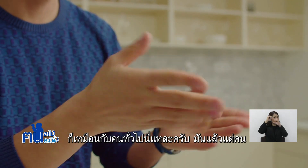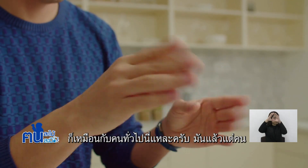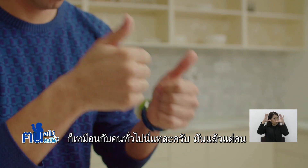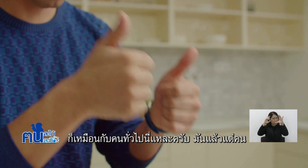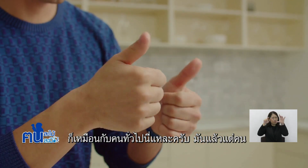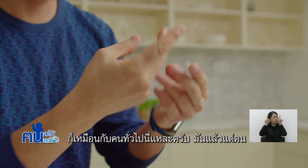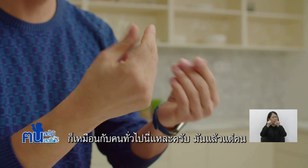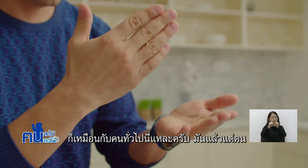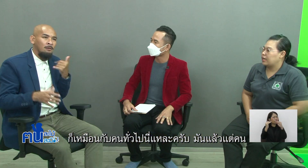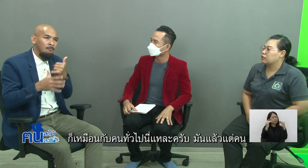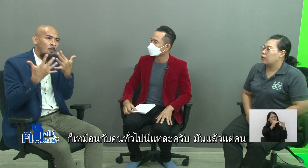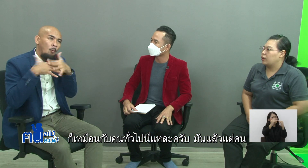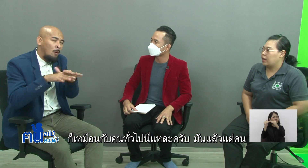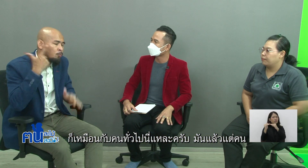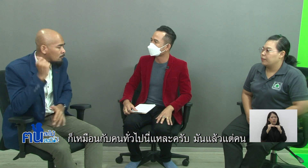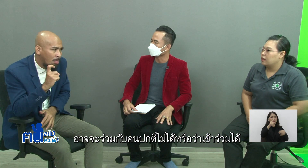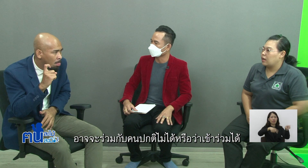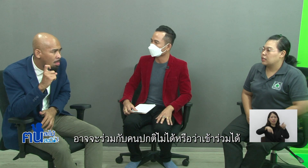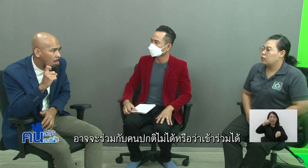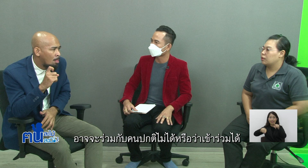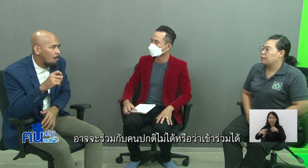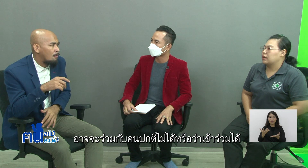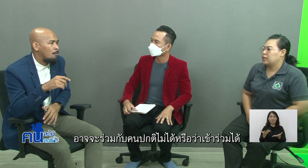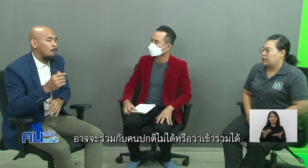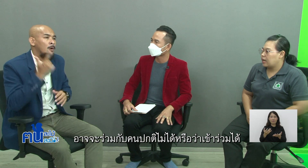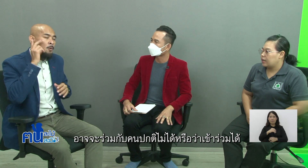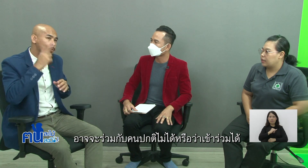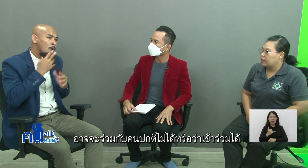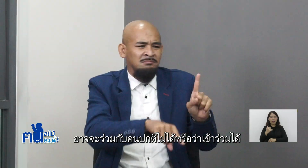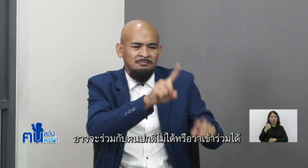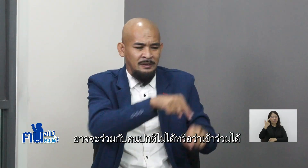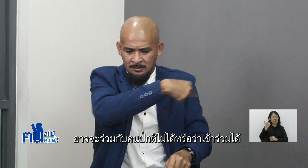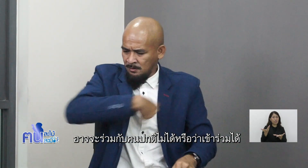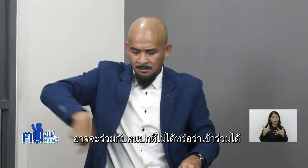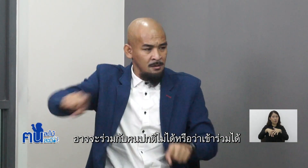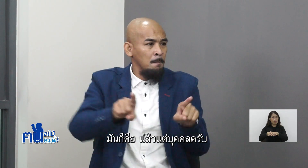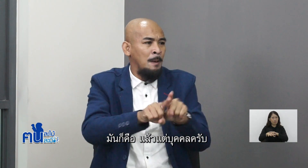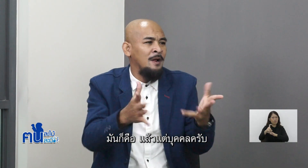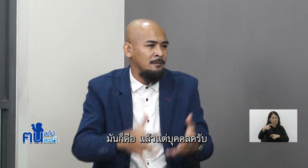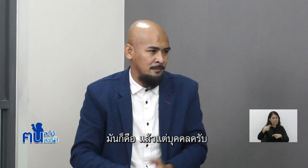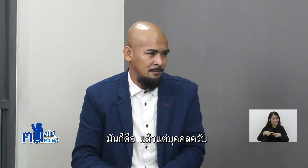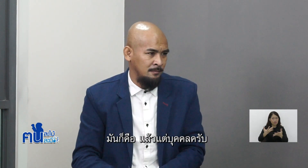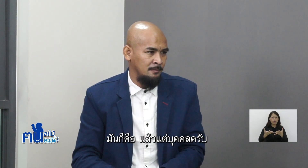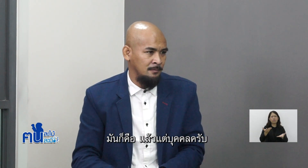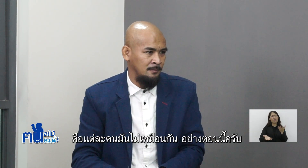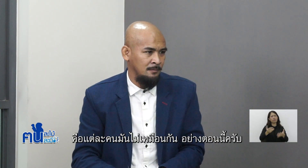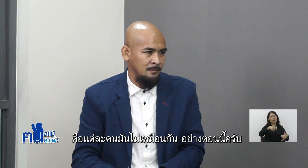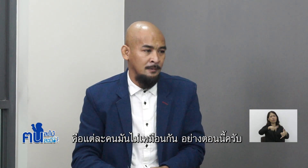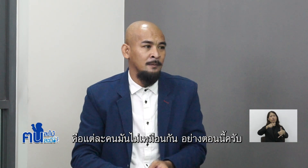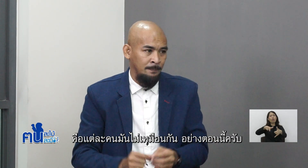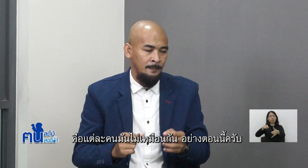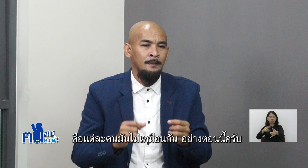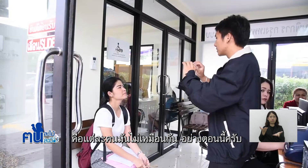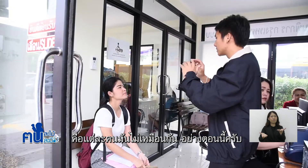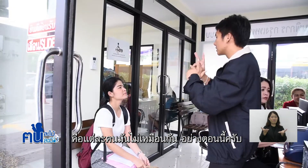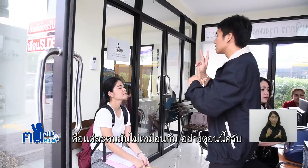ก็เหมือนกับคนทั่วไปนี่แหละครับมันแล้วแต่คนนะครับอาจจะร่วมกับคนปกติไม่ได้หรือว่าเข้าร่วมได้มันก็คือแล้วแต่บุคคลอย่างเงี้ยครับคือแต่ละคนมัน